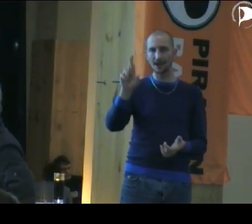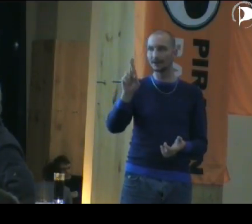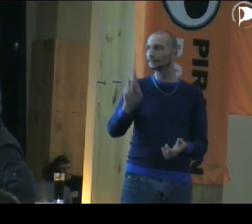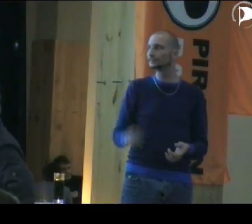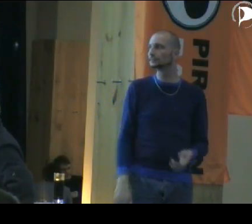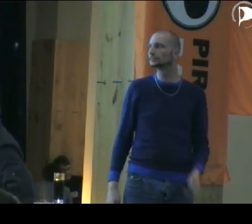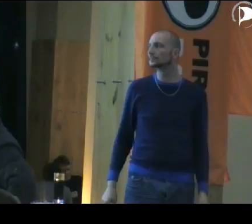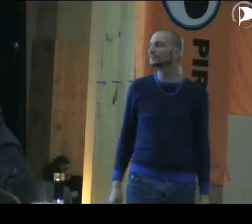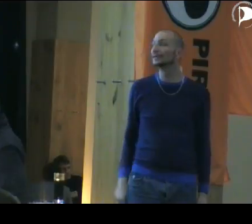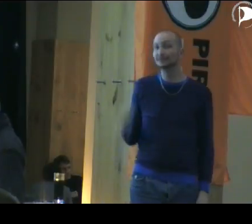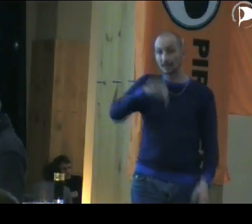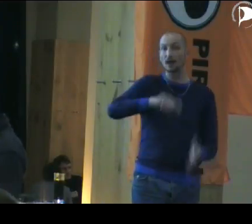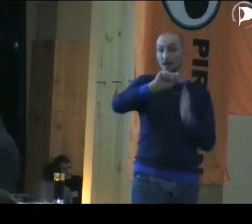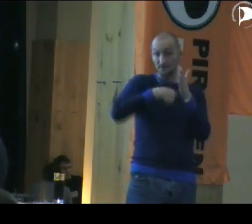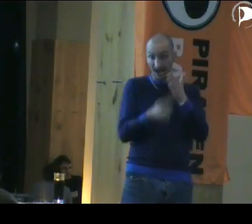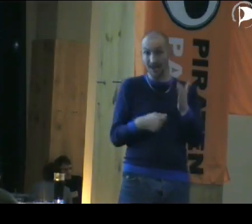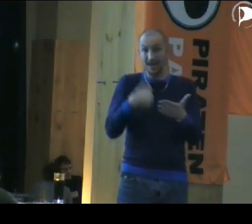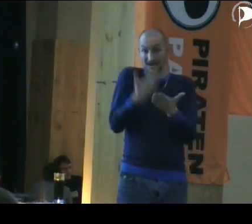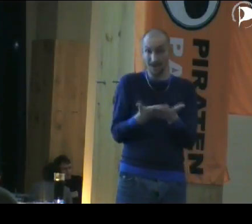haben wir